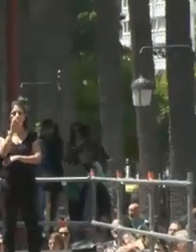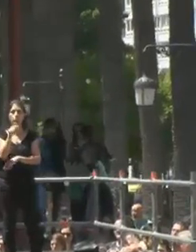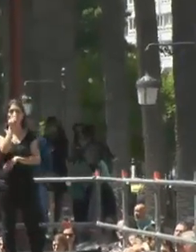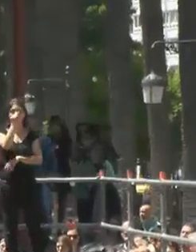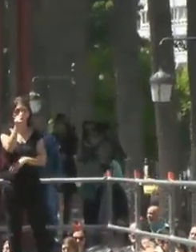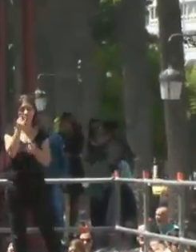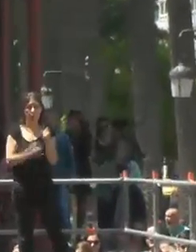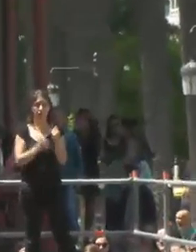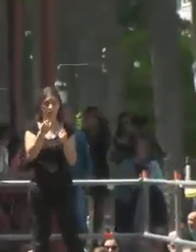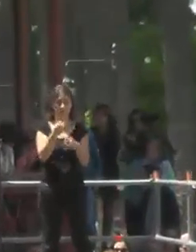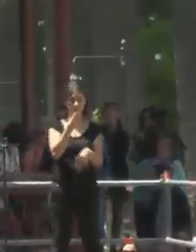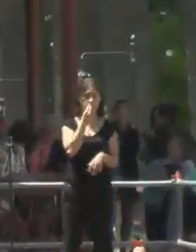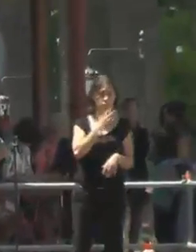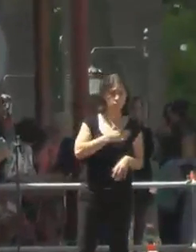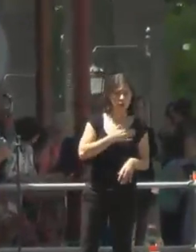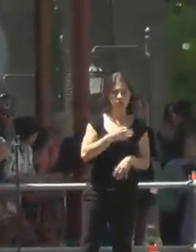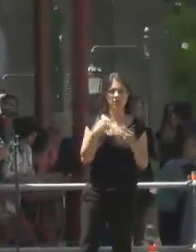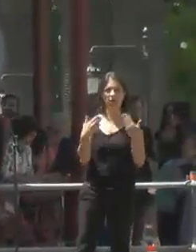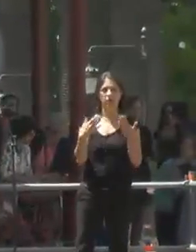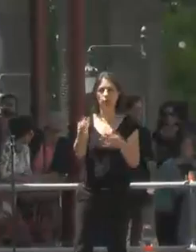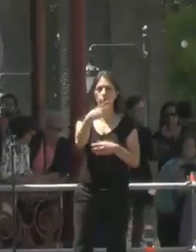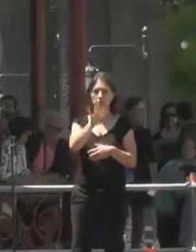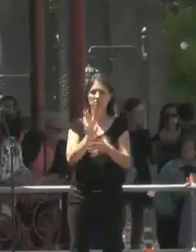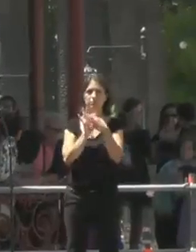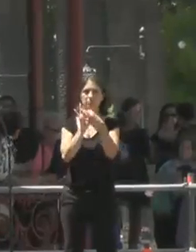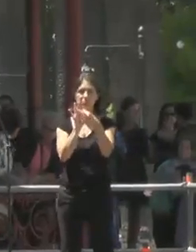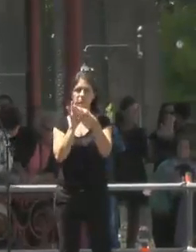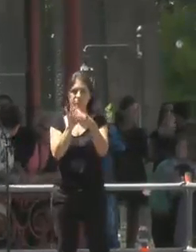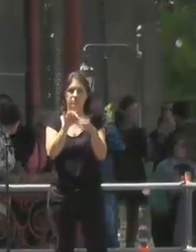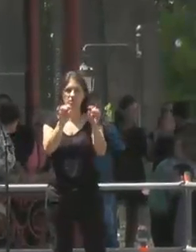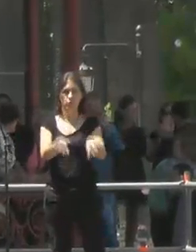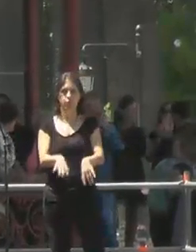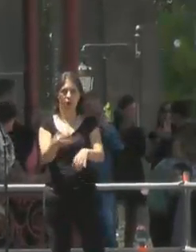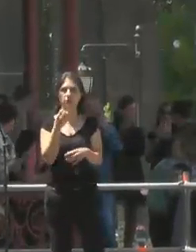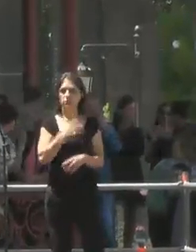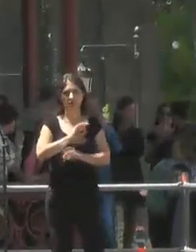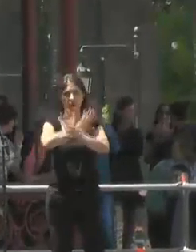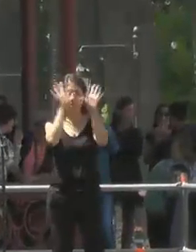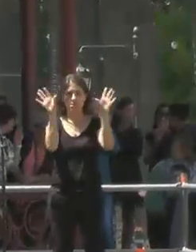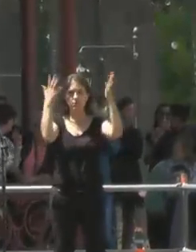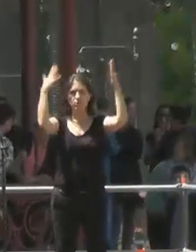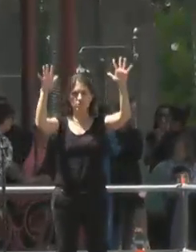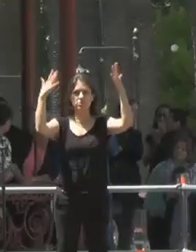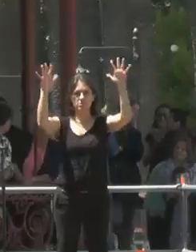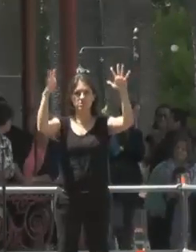un dos voces generosos e vos sodes dos voces generosos, evidentemente, claro que sí.